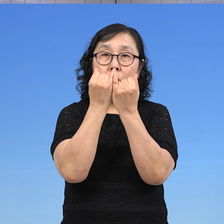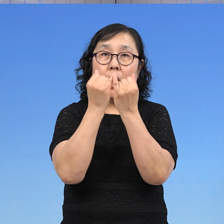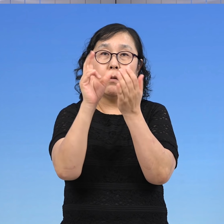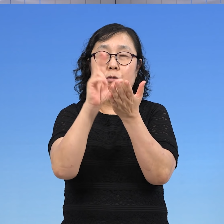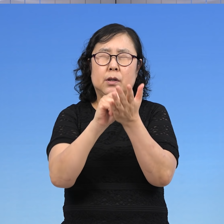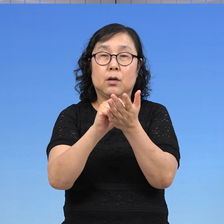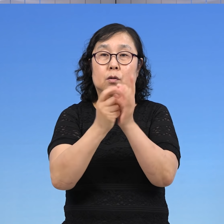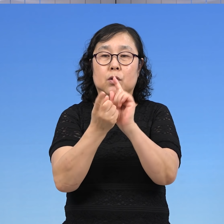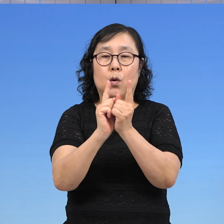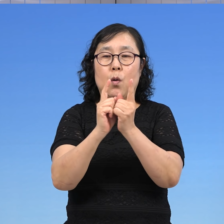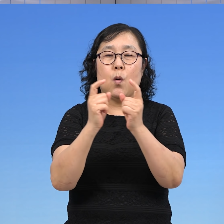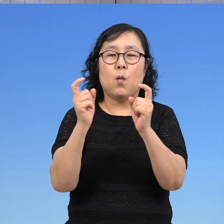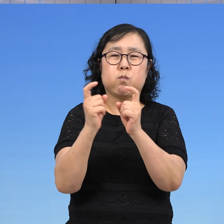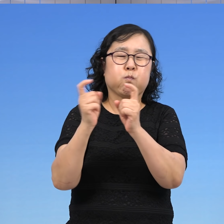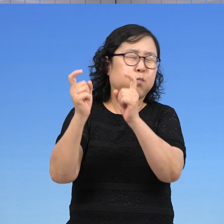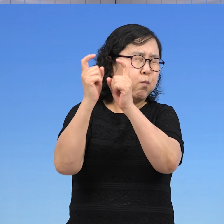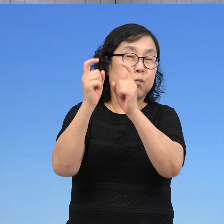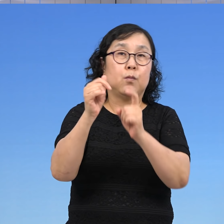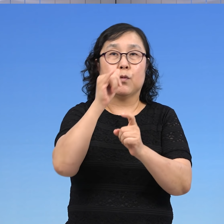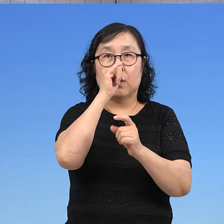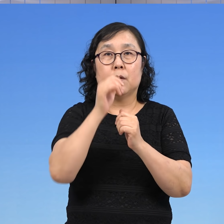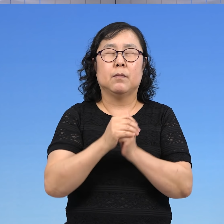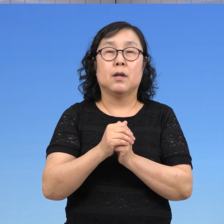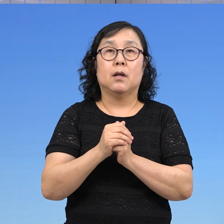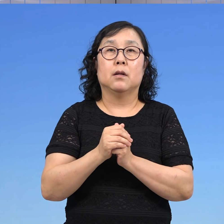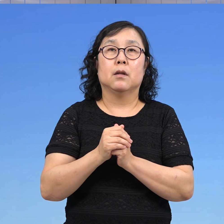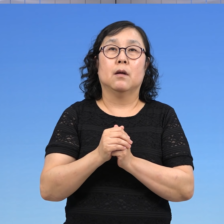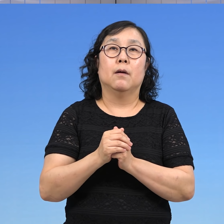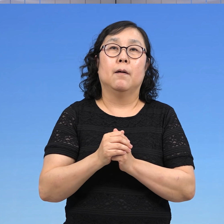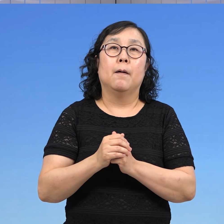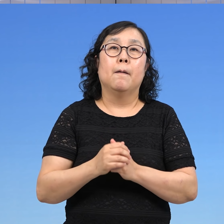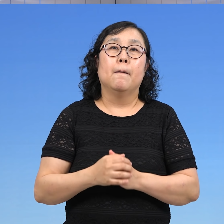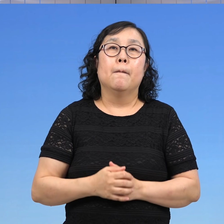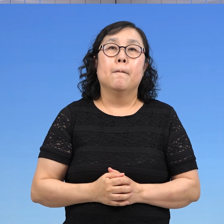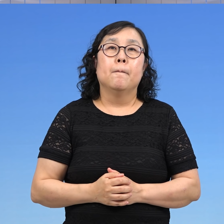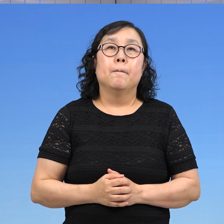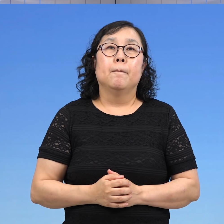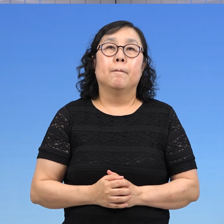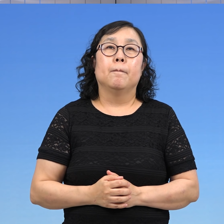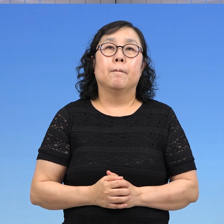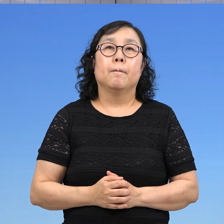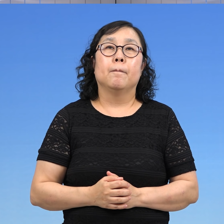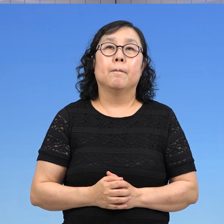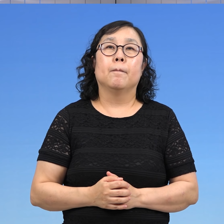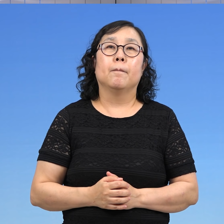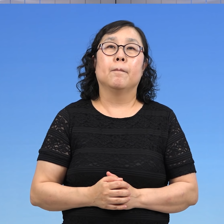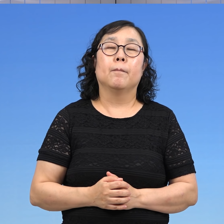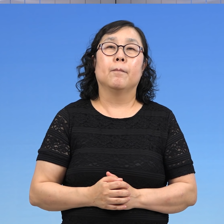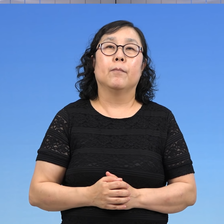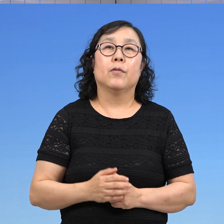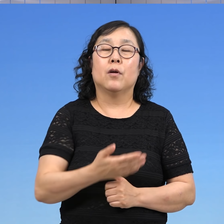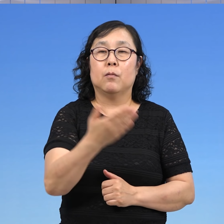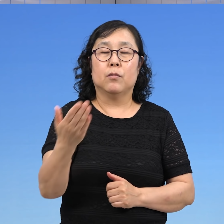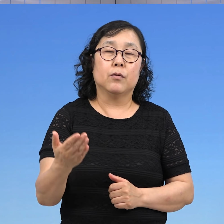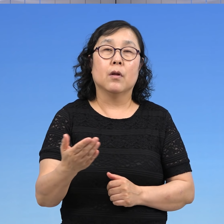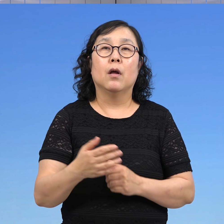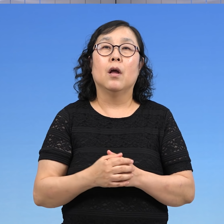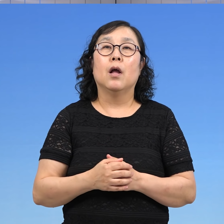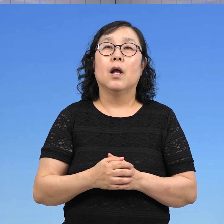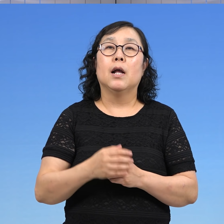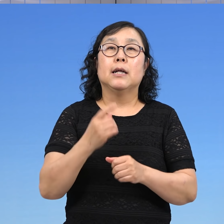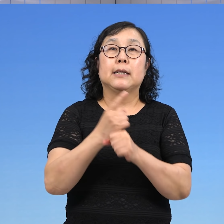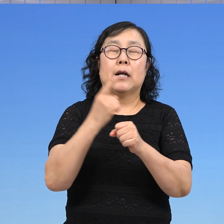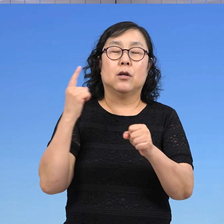싸우고 뭐 니가 올린 내가 올래 이게 1월달 2월달에 주신 부담감 입니다 오해 하지